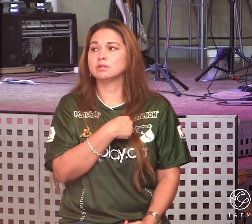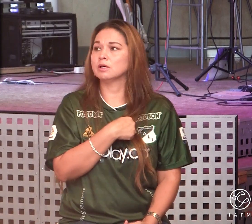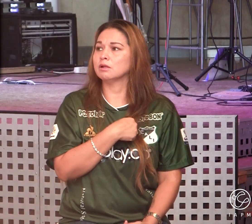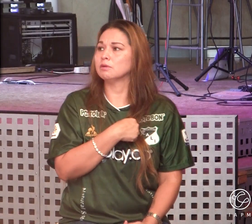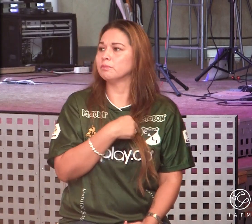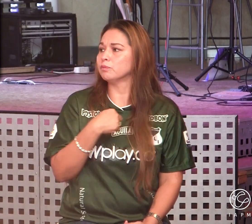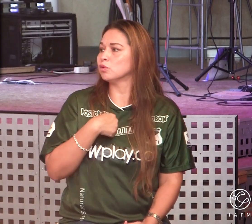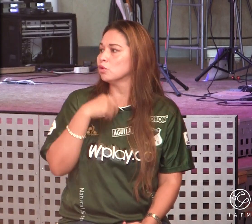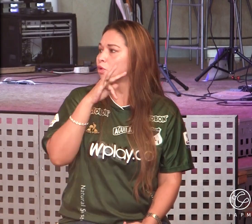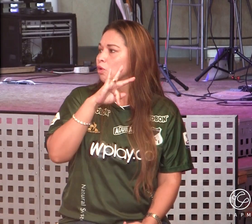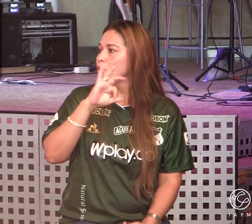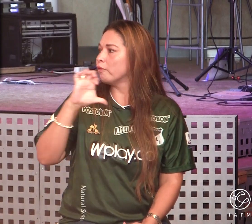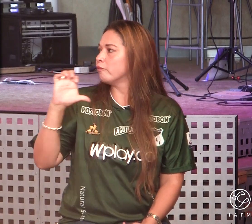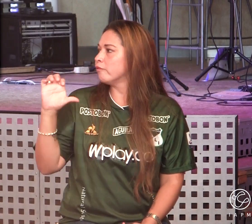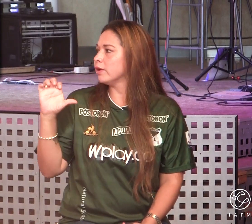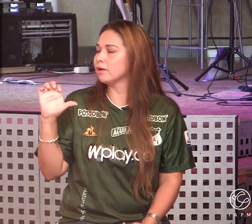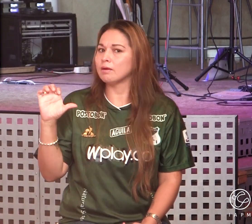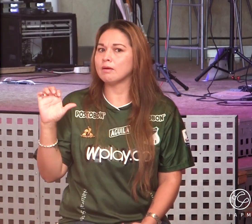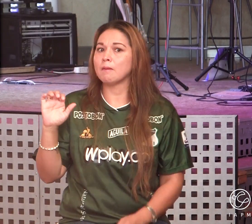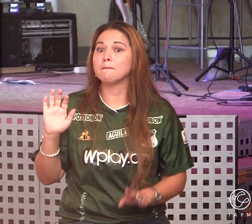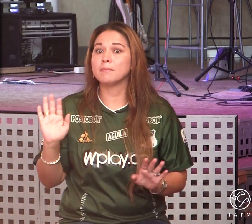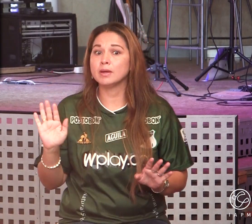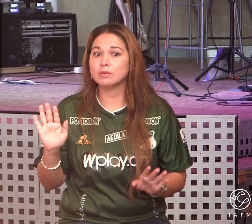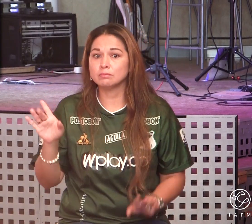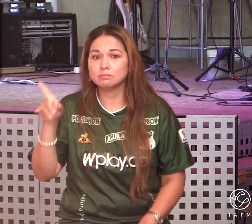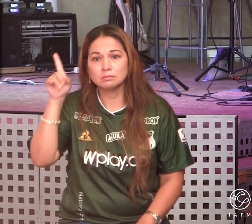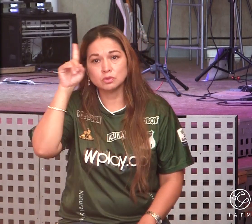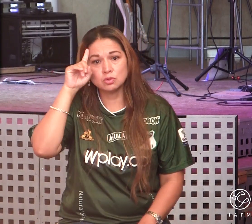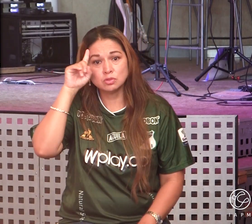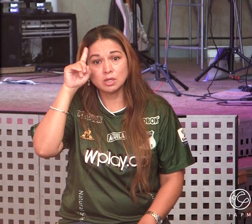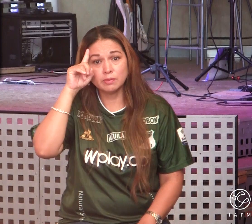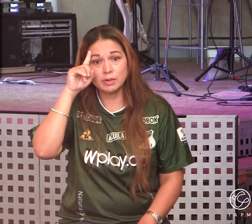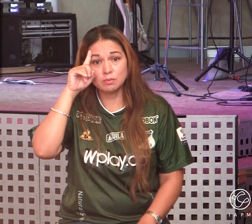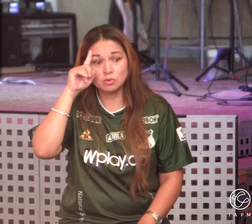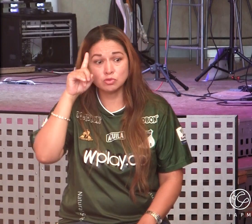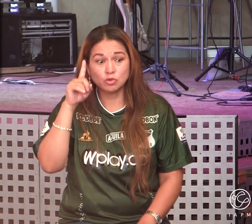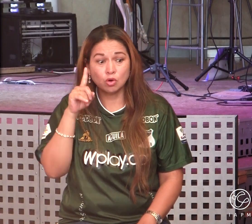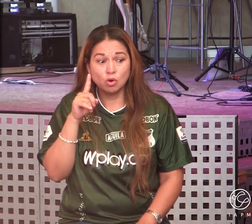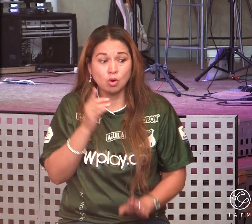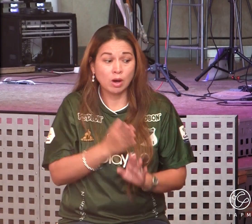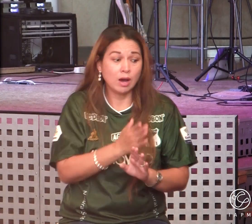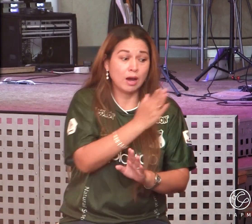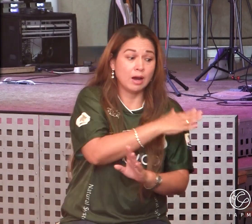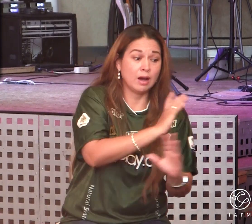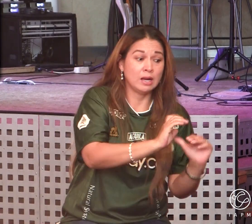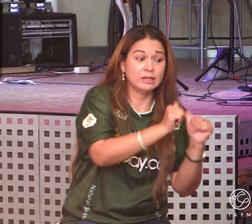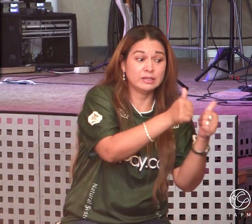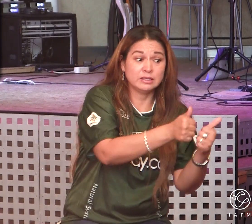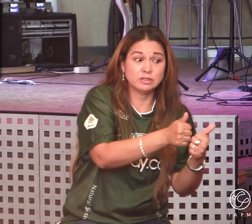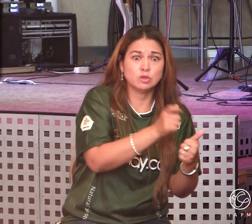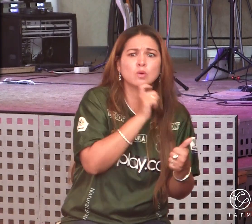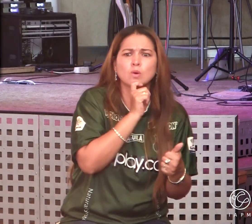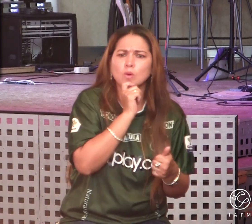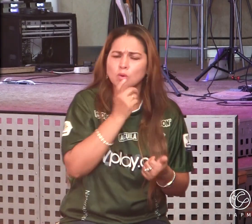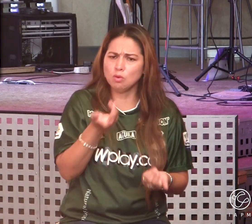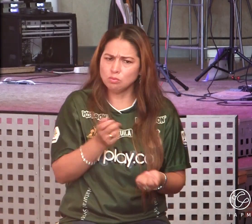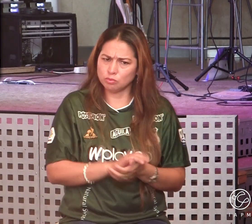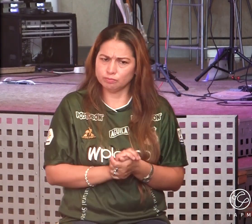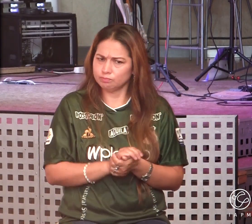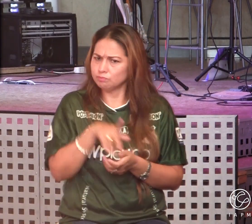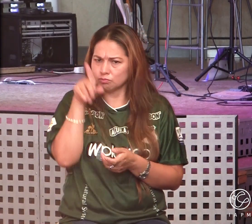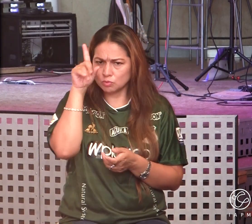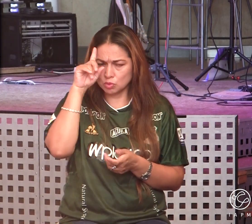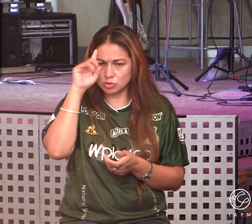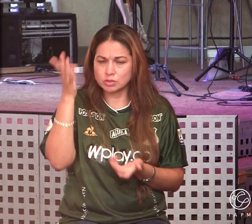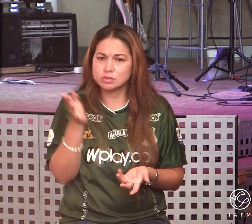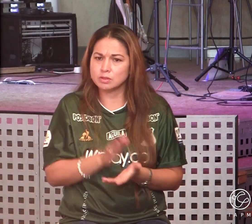donde establecemos el origen de la existencia, la razón de la existencia. Génesis capítulo 2 es muy interesante, porque todo el